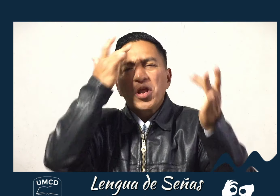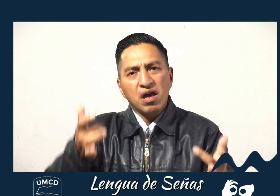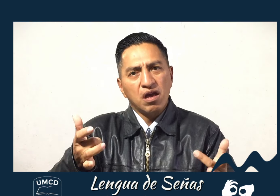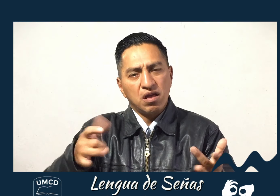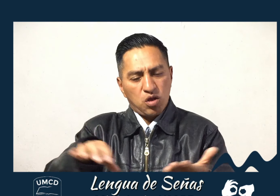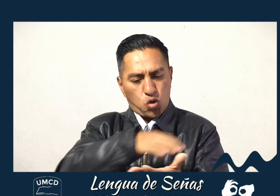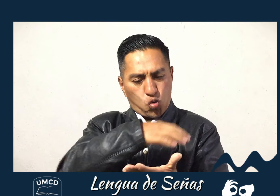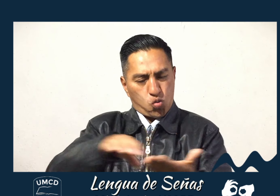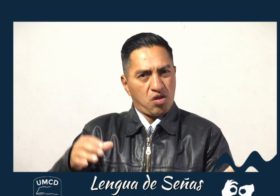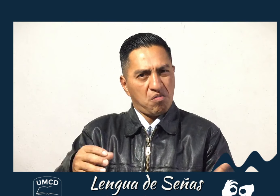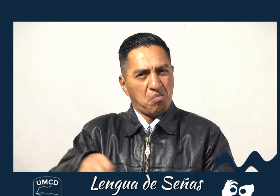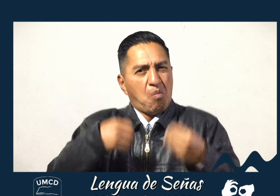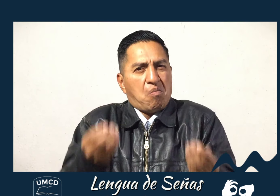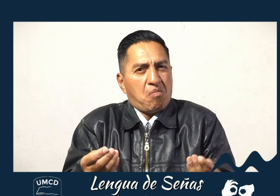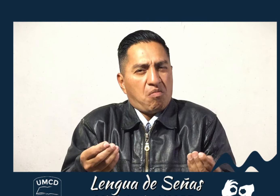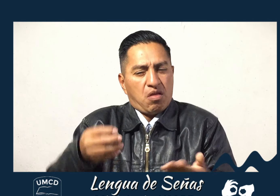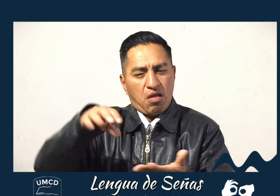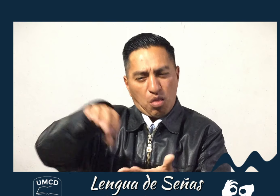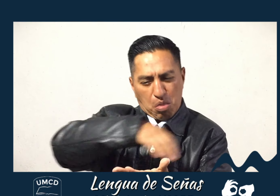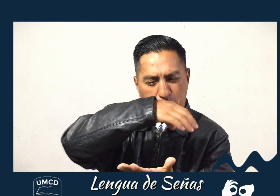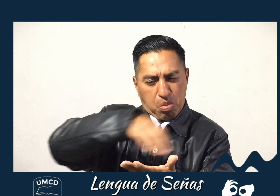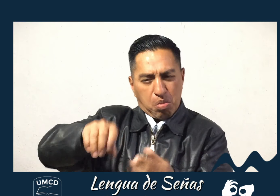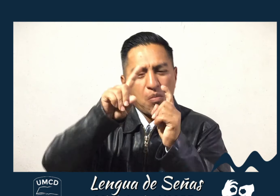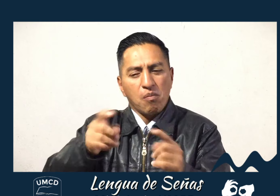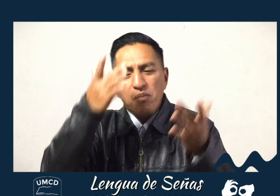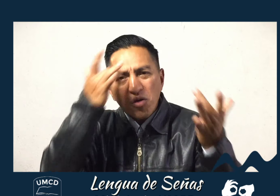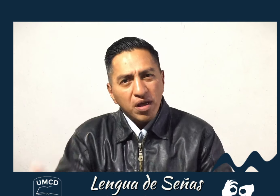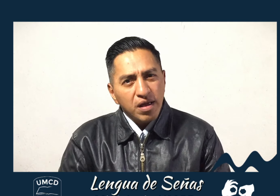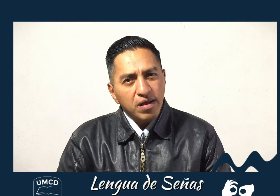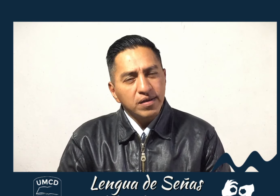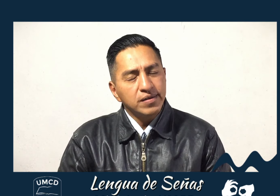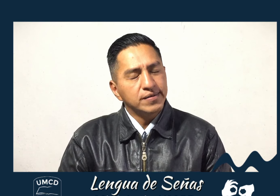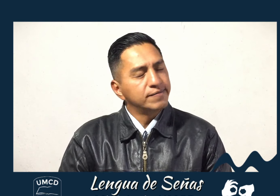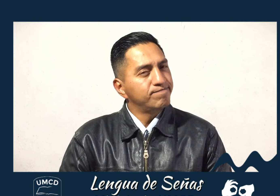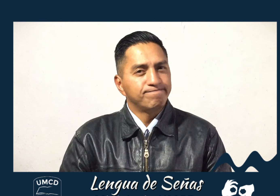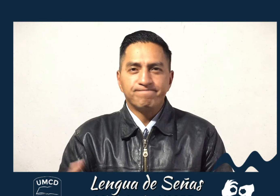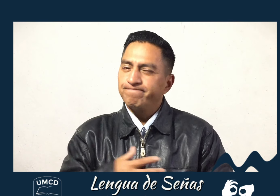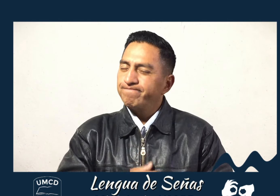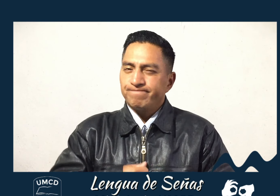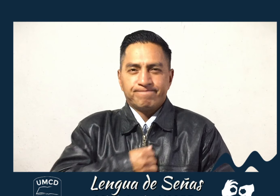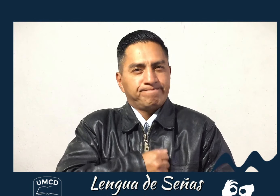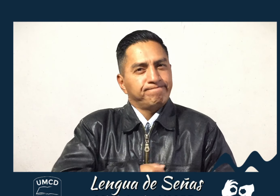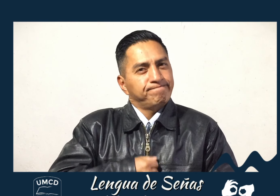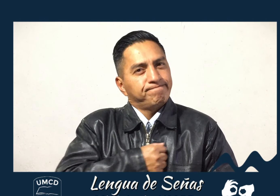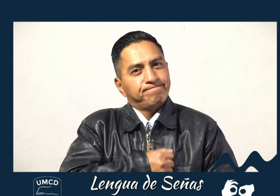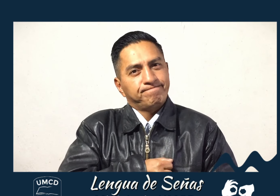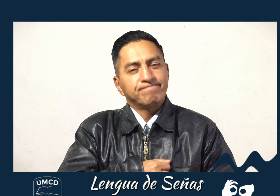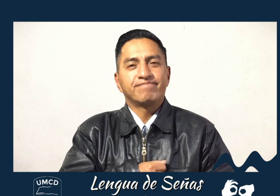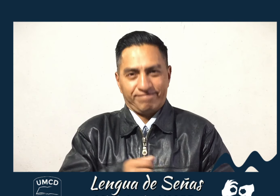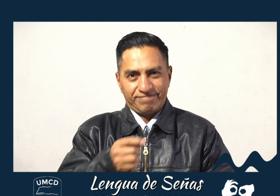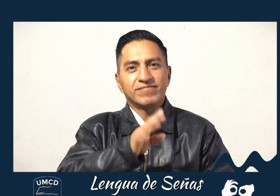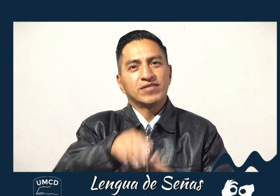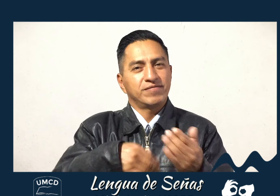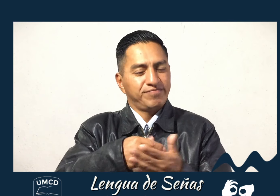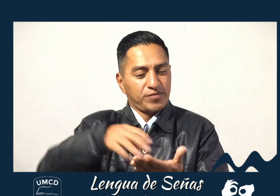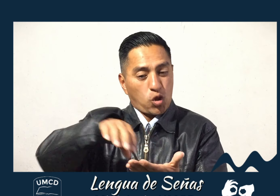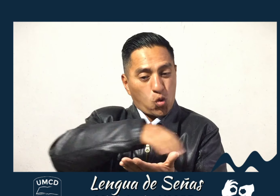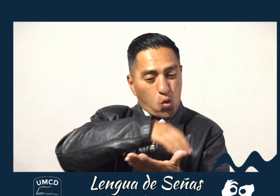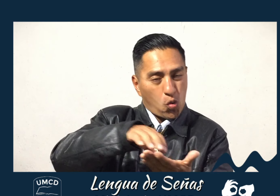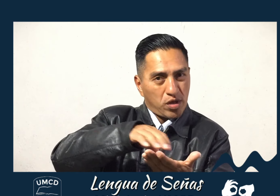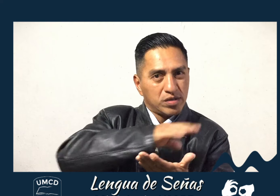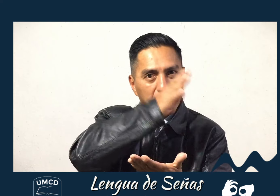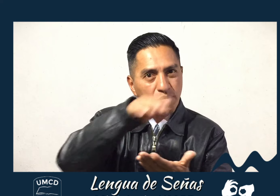qué dudaste? ¿Por qué dudaste? Mostrándonos que la duda es lo que